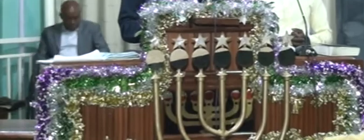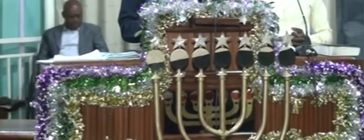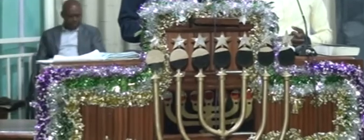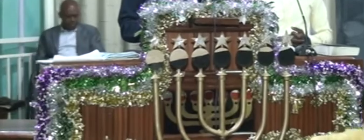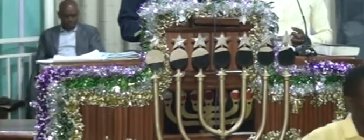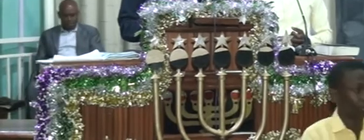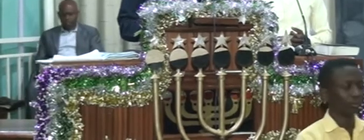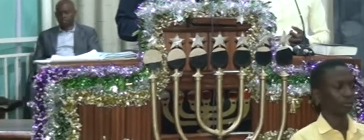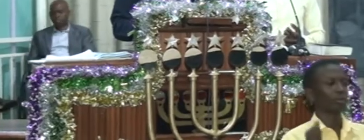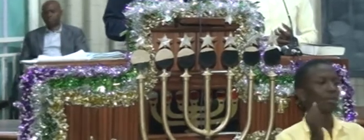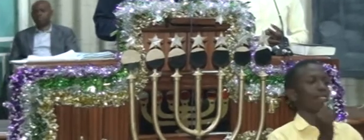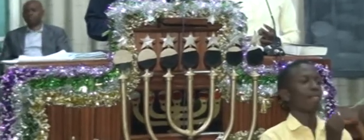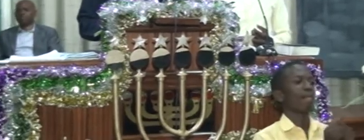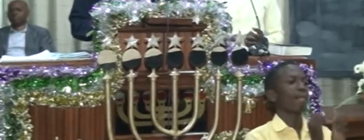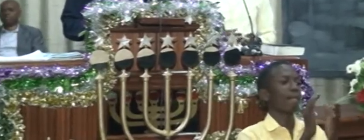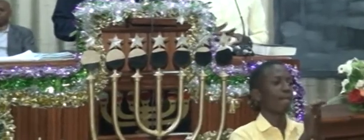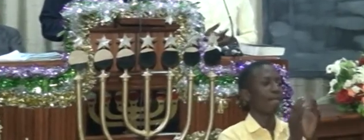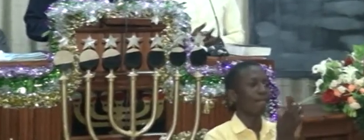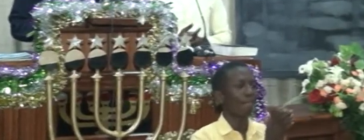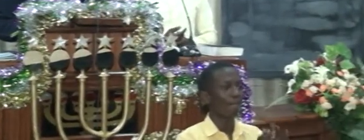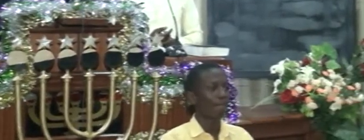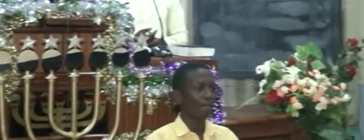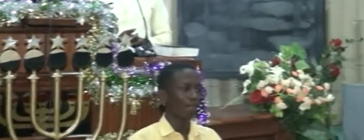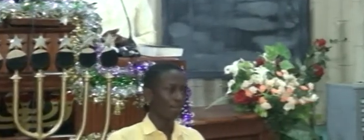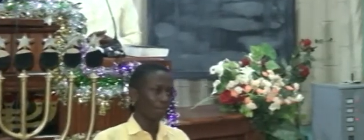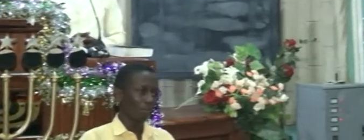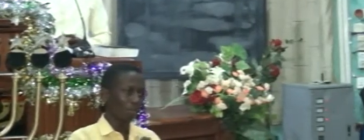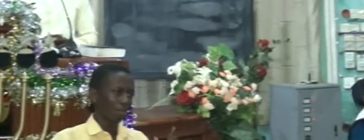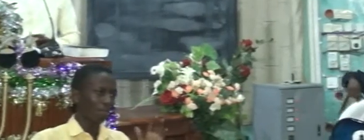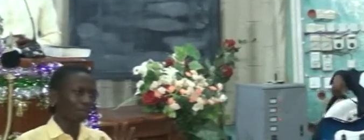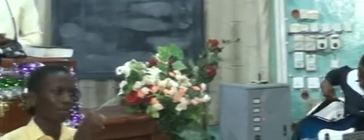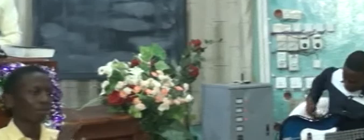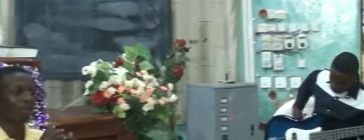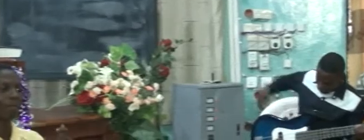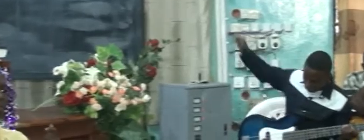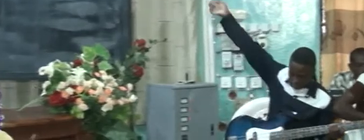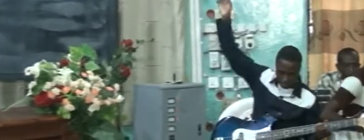Twende na salamu. Partons avec la salama paix. Ya Bwana wetu Yesu Kristo. Avec la paix de notre Seigneur Jésus-Christ.